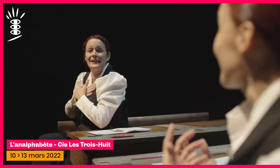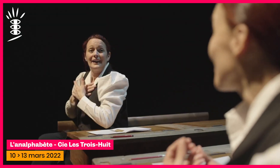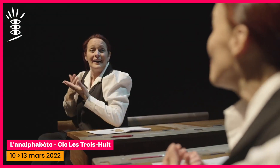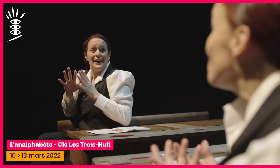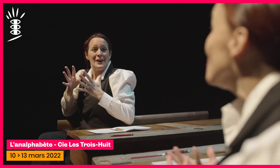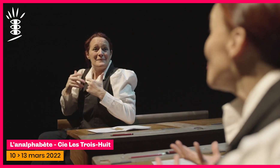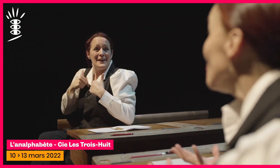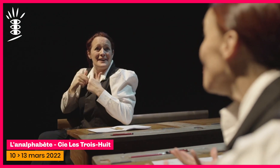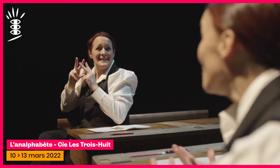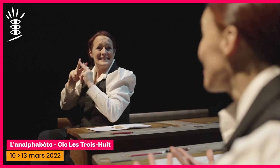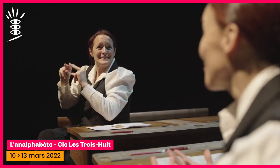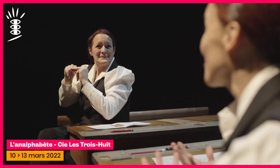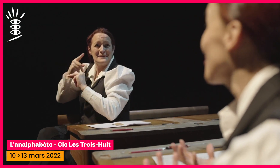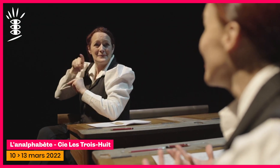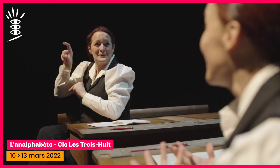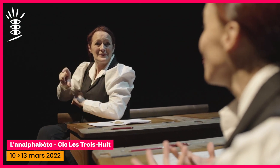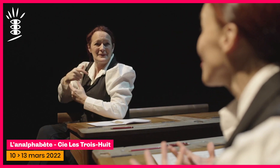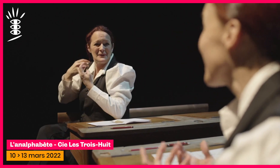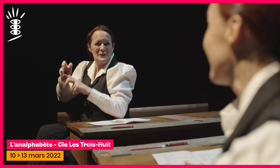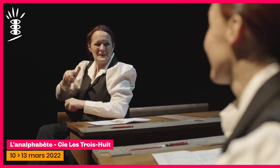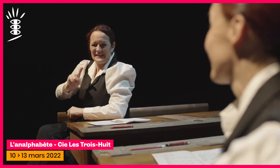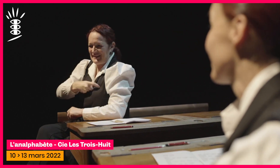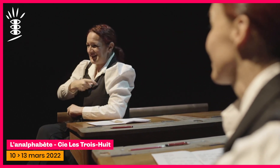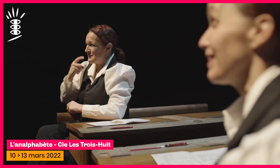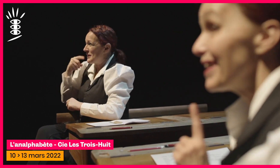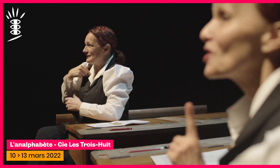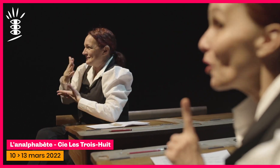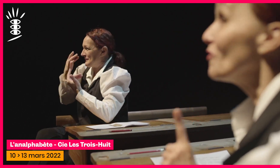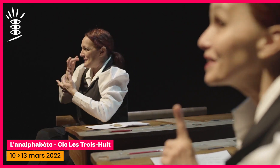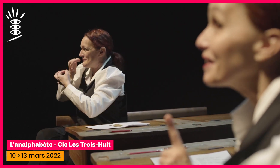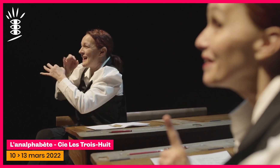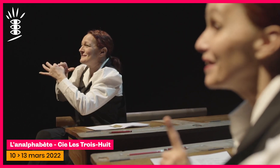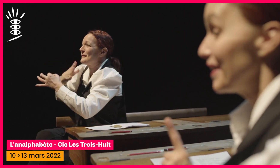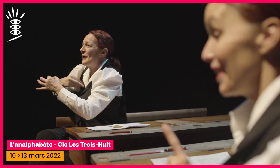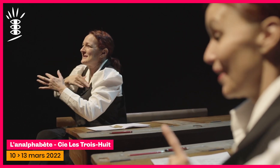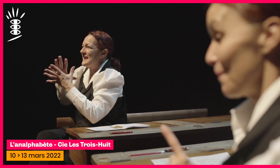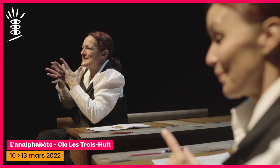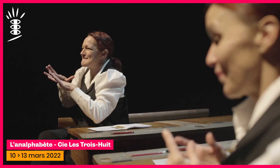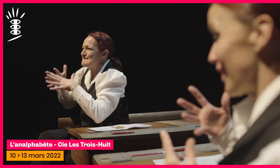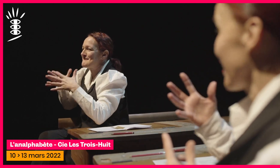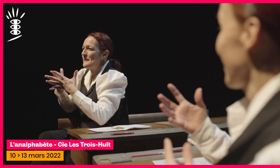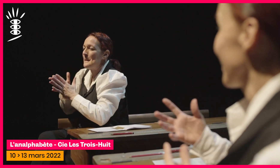Avec le peu de mots que je connais en français, sans le vexer,